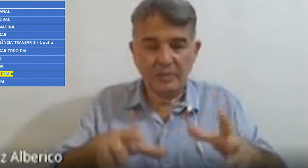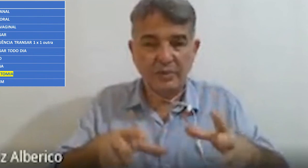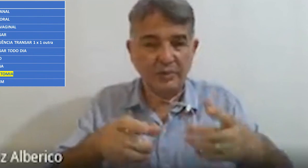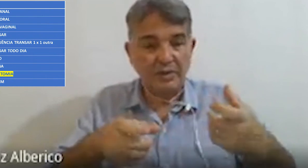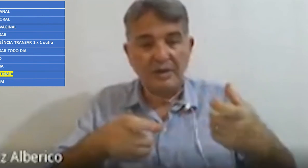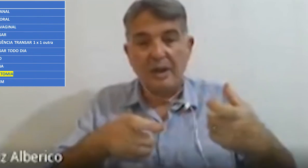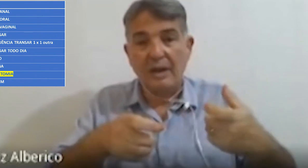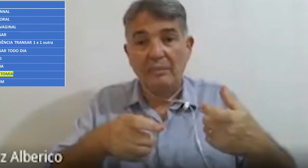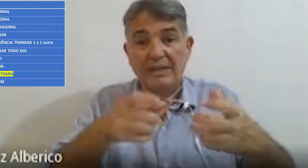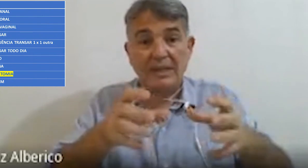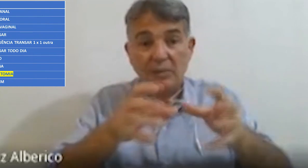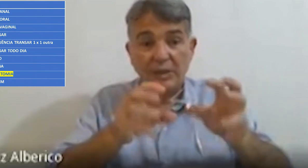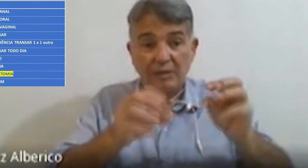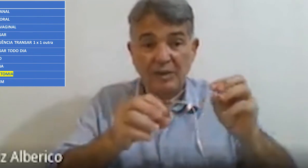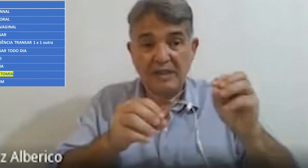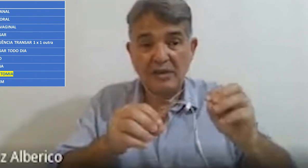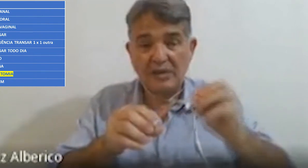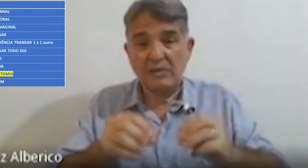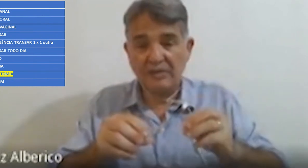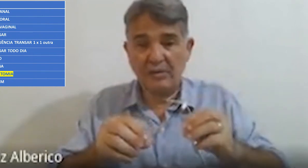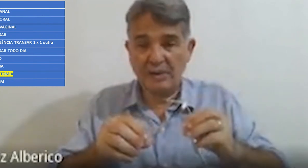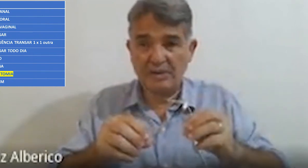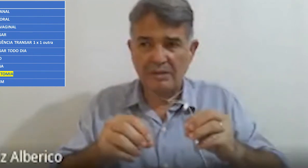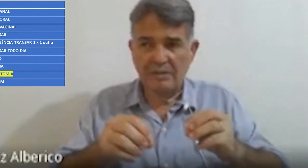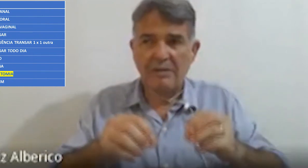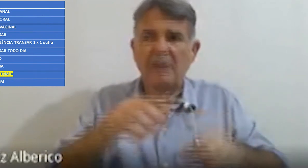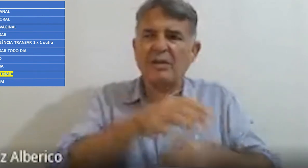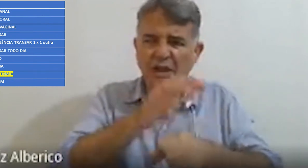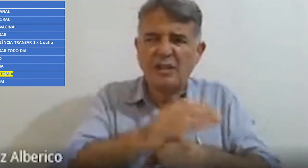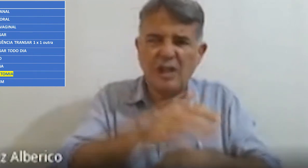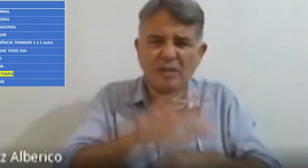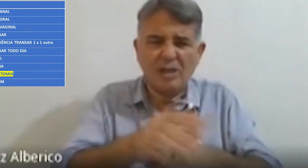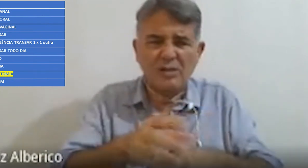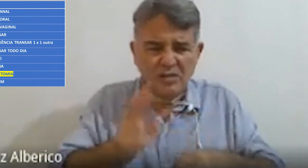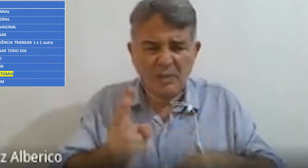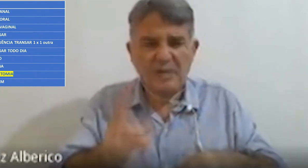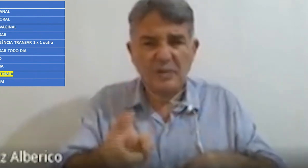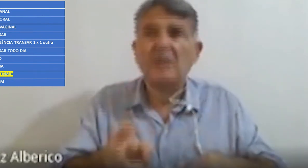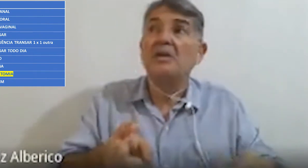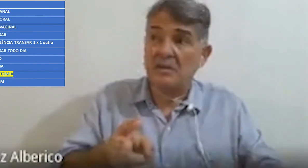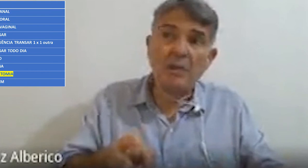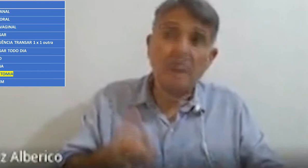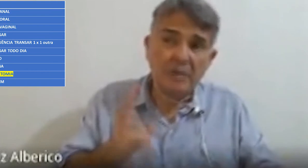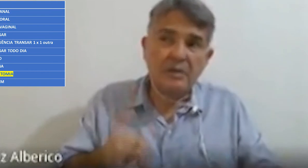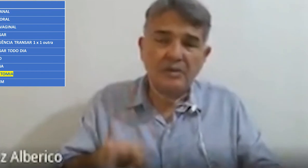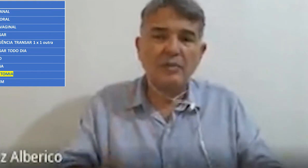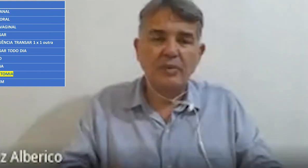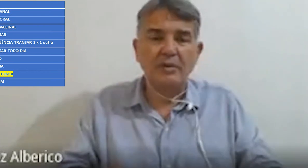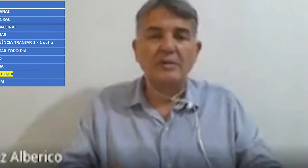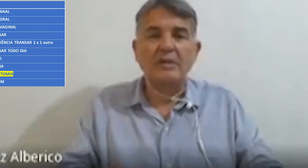pronto. Mas aí, onde é que fica, então, a questão da frequência? Sexo, sexo, sexo. Sempre, sempre, sempre, sempre.